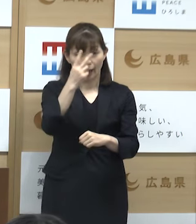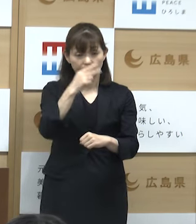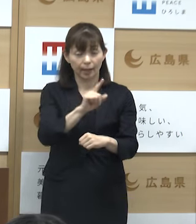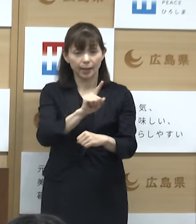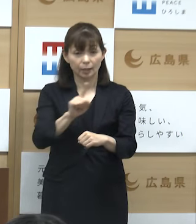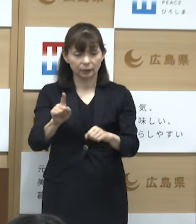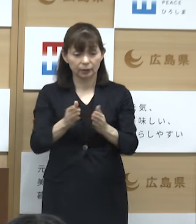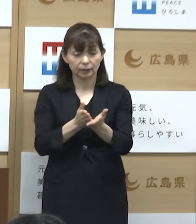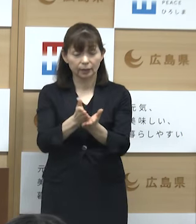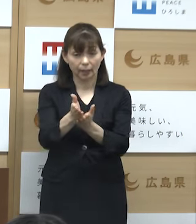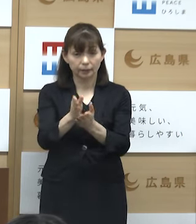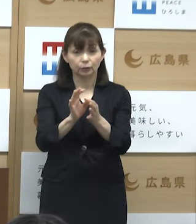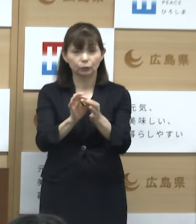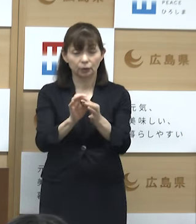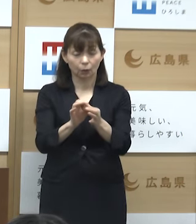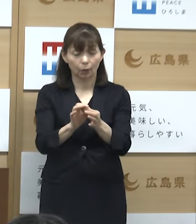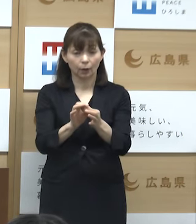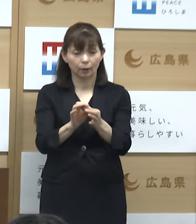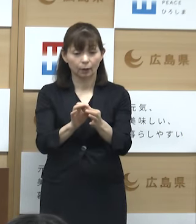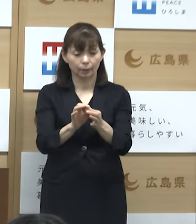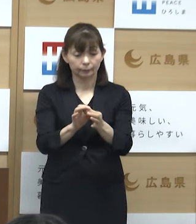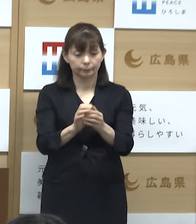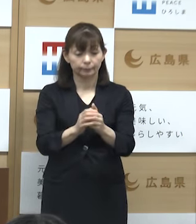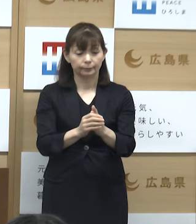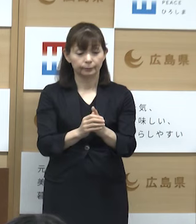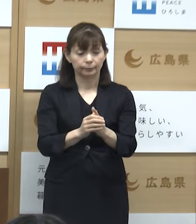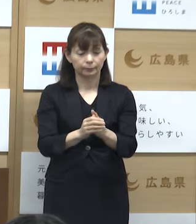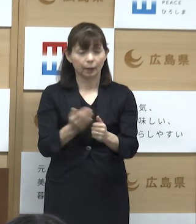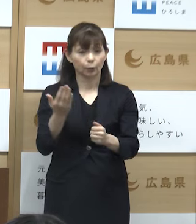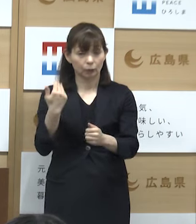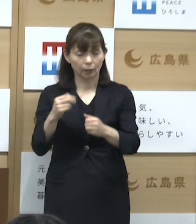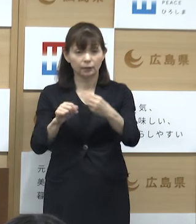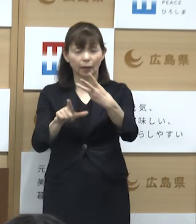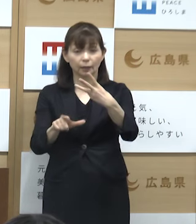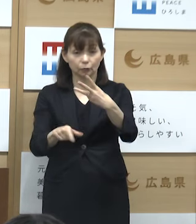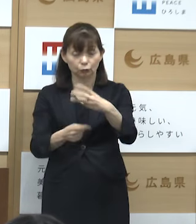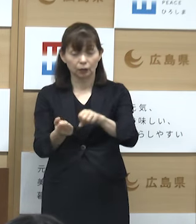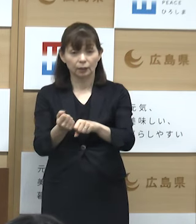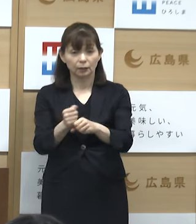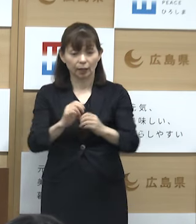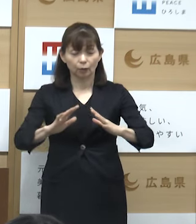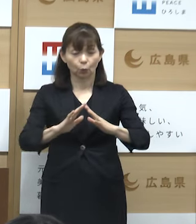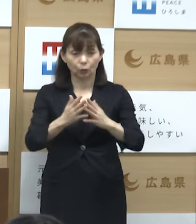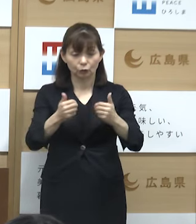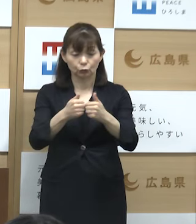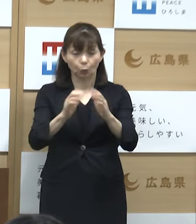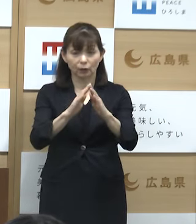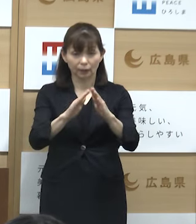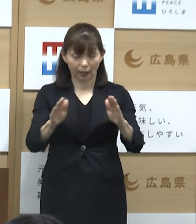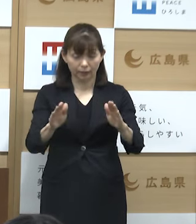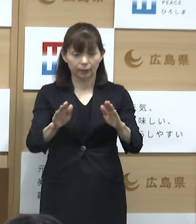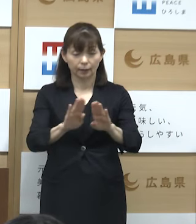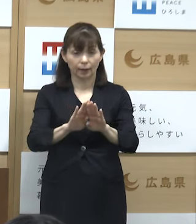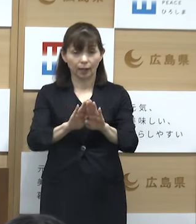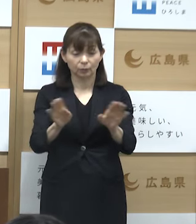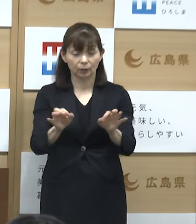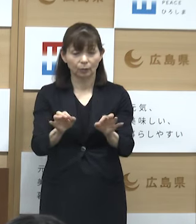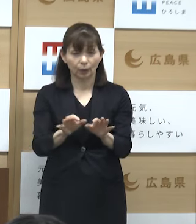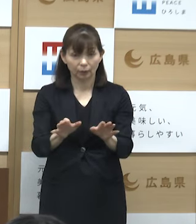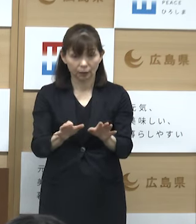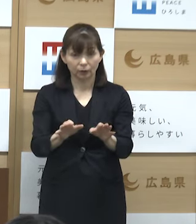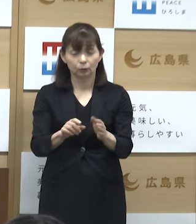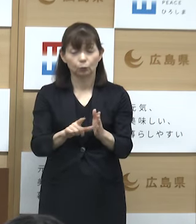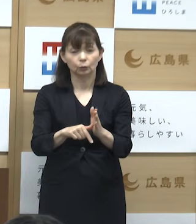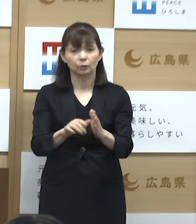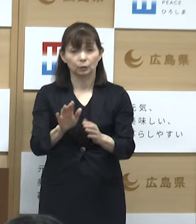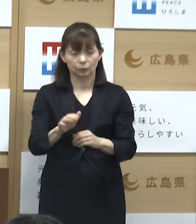ね、この3月に、再構築協議会の議論が始まったばっかりであるというタイミングだと。で、